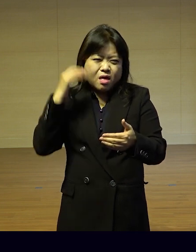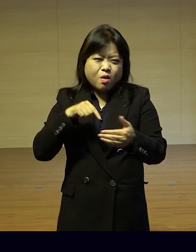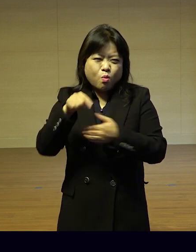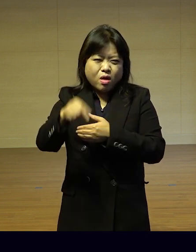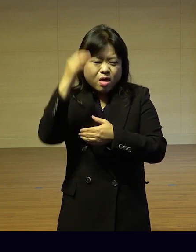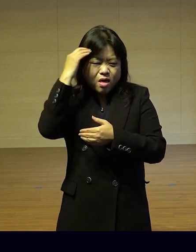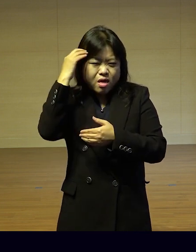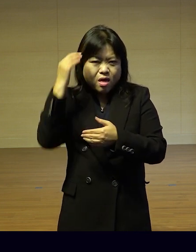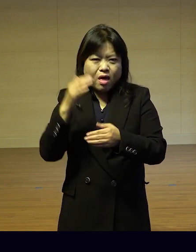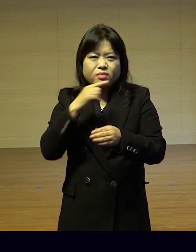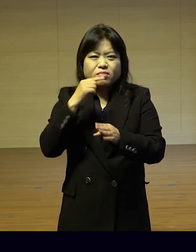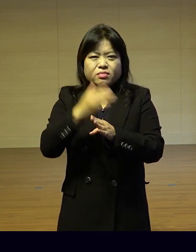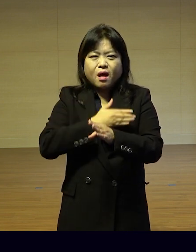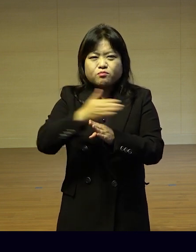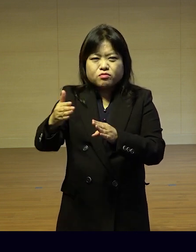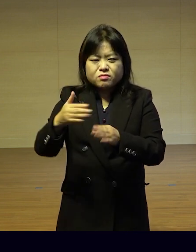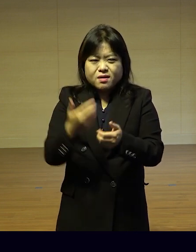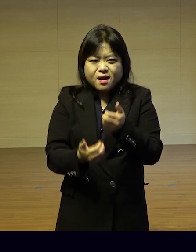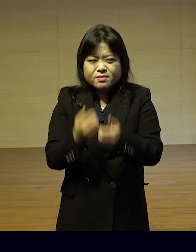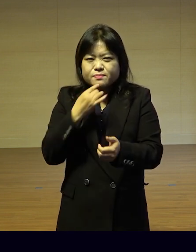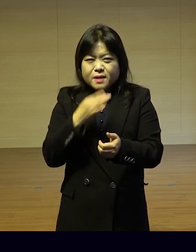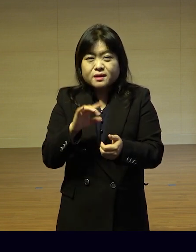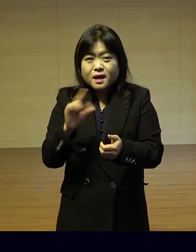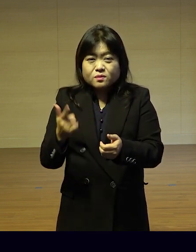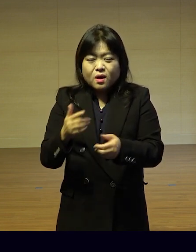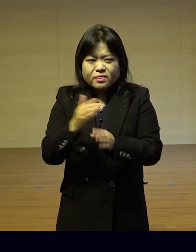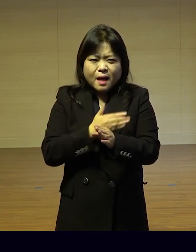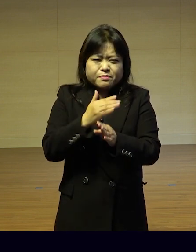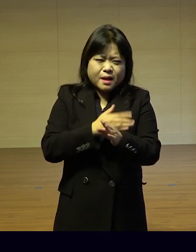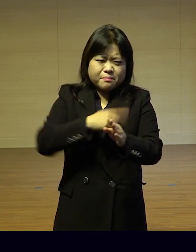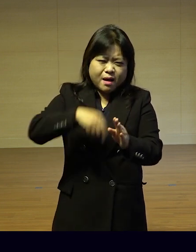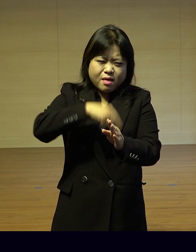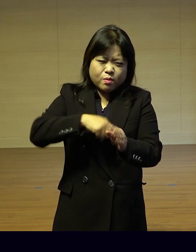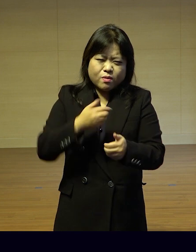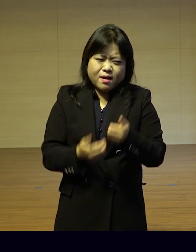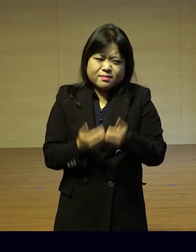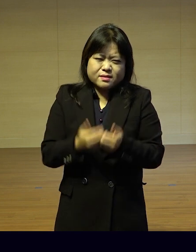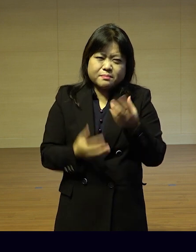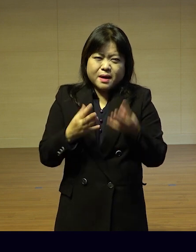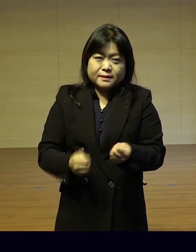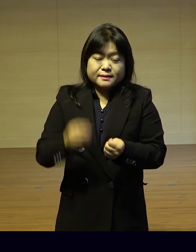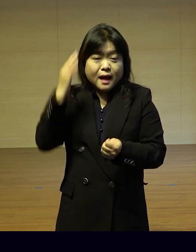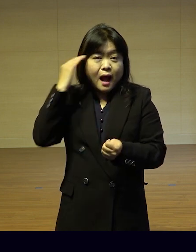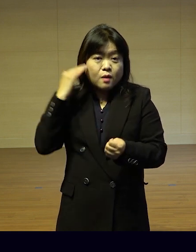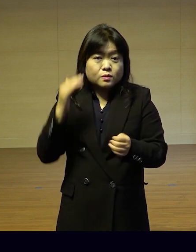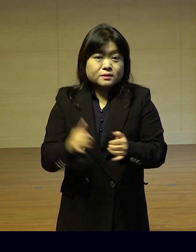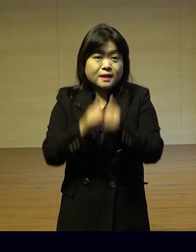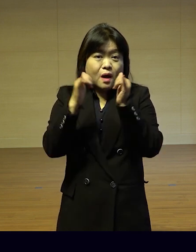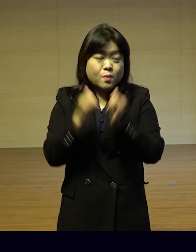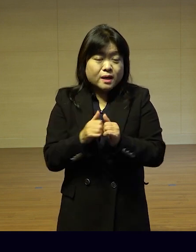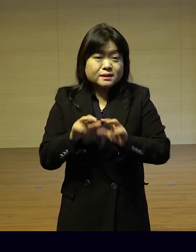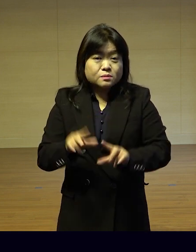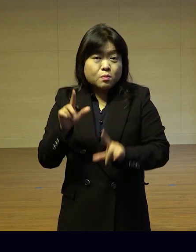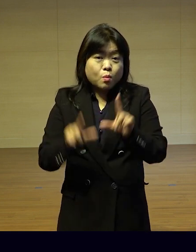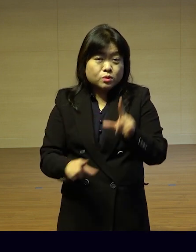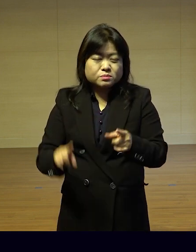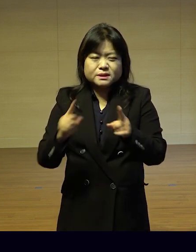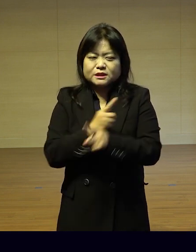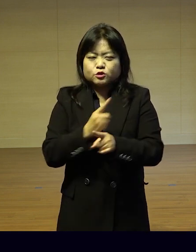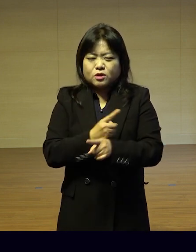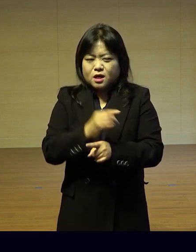갈등만이 아니라 좁은 땅덩어리에서 남남 갈등까지 팽배한 오늘날의 한국 사회의 병폐를 치료할 수